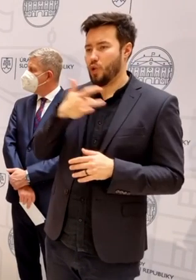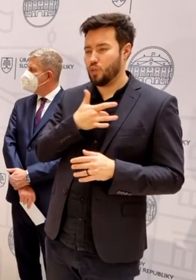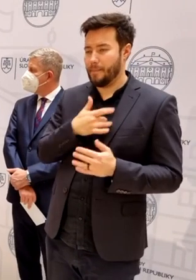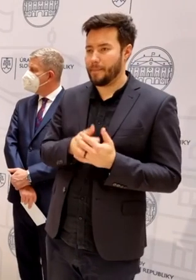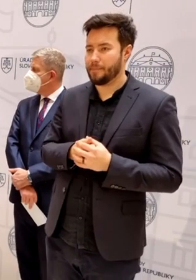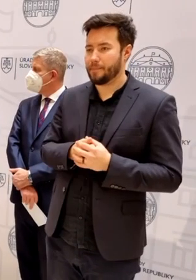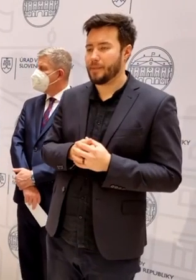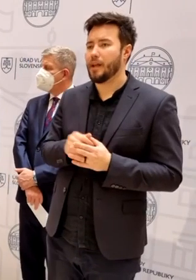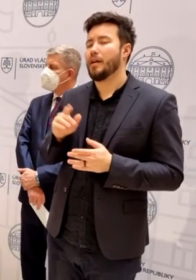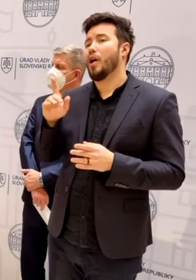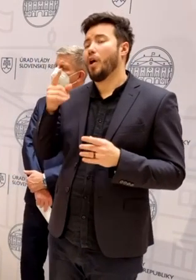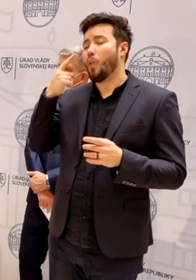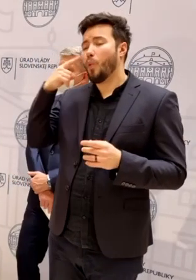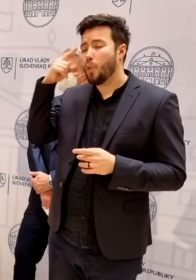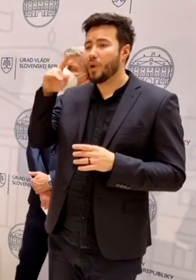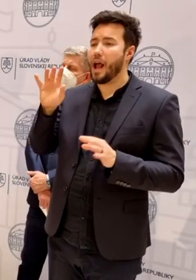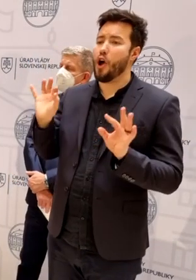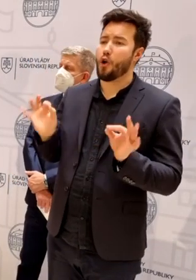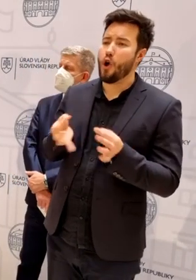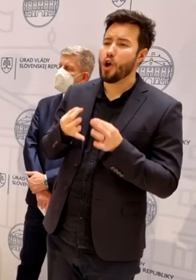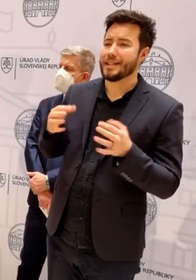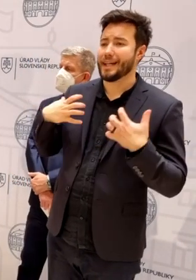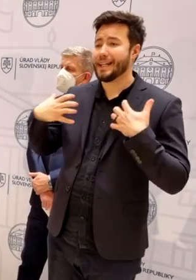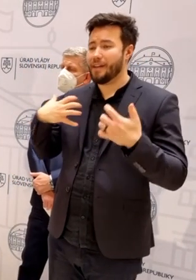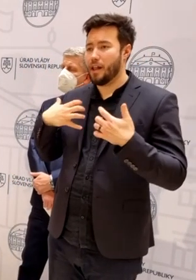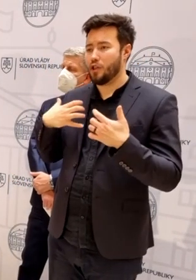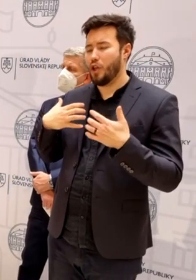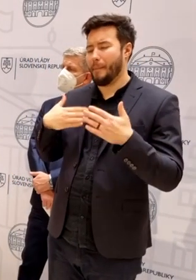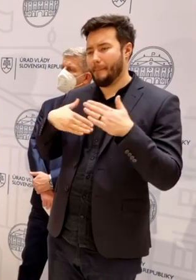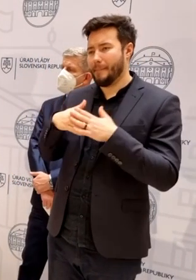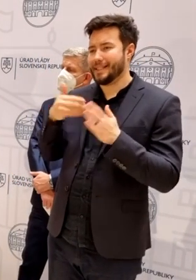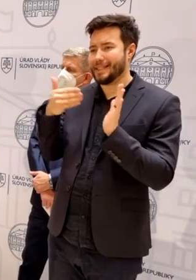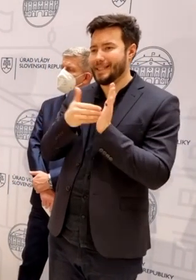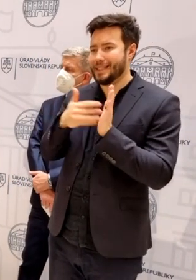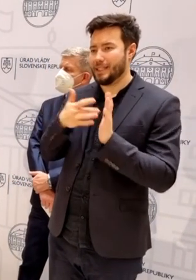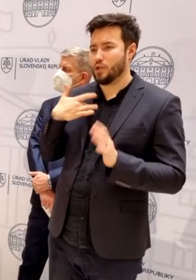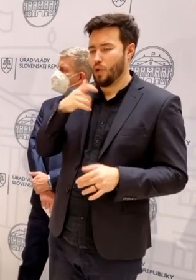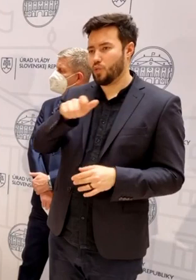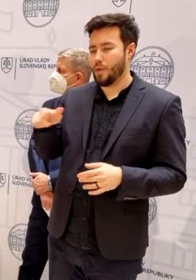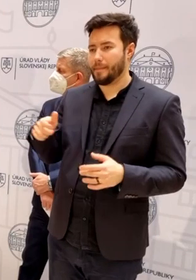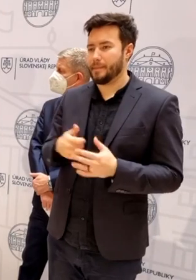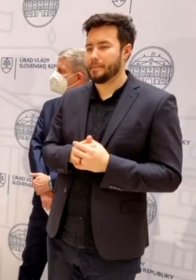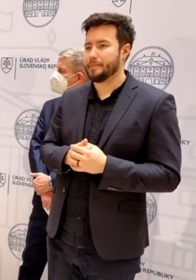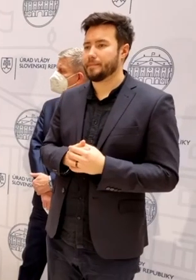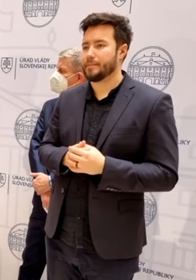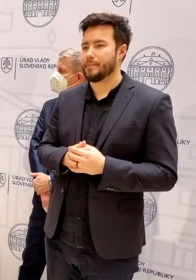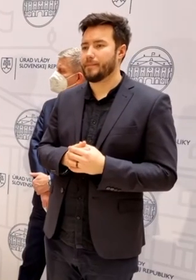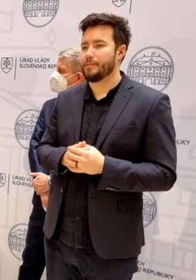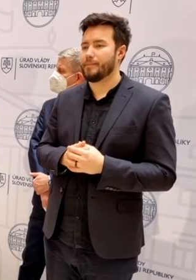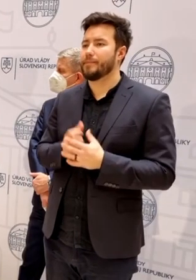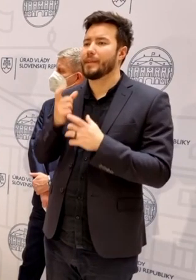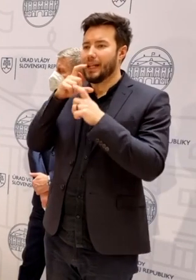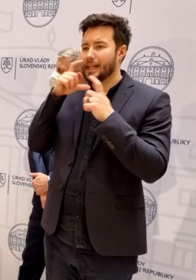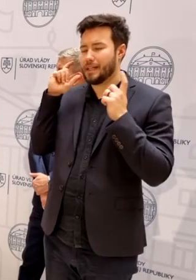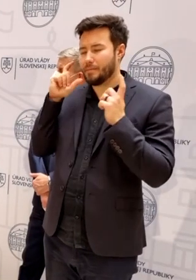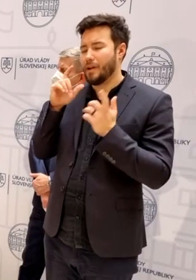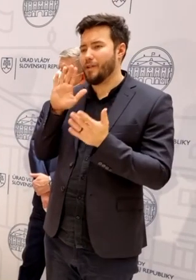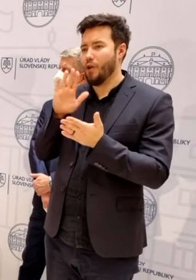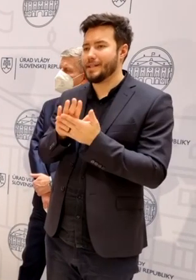čiže koncerty, divadla, maximálne 1000 usadených osôb a naďalej respirátory ostanú